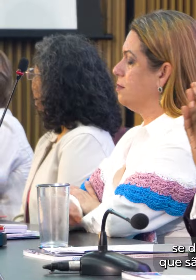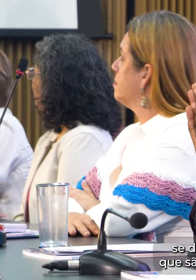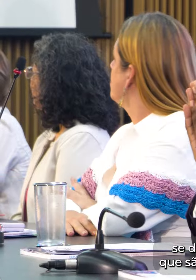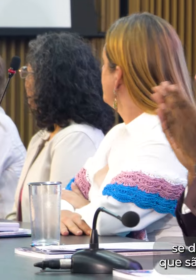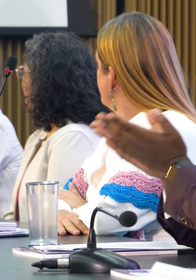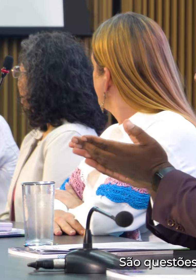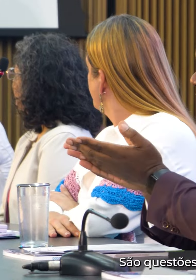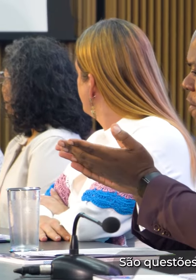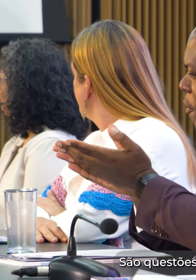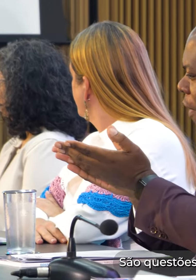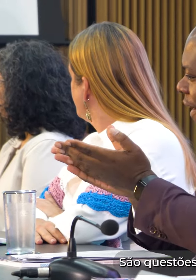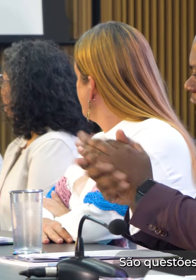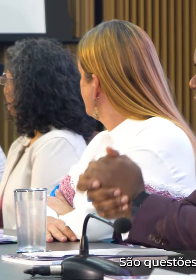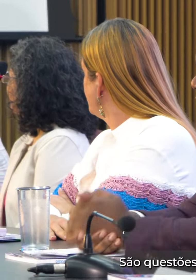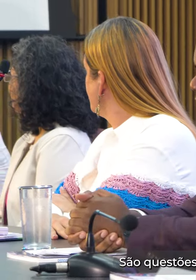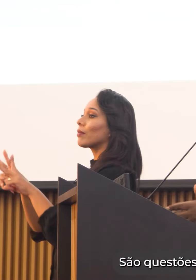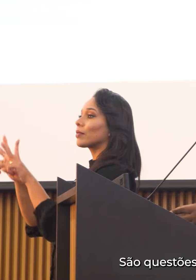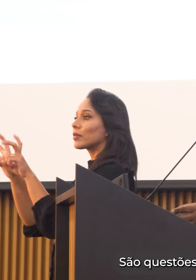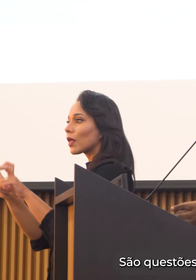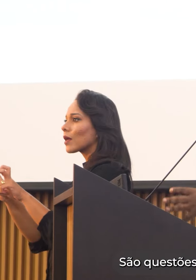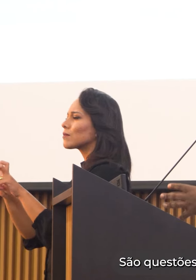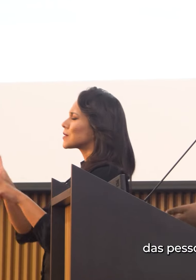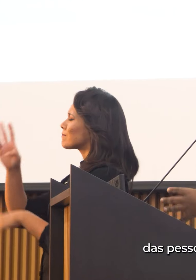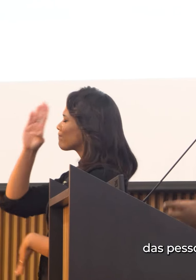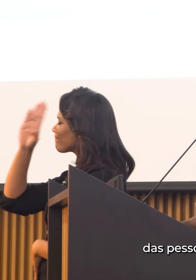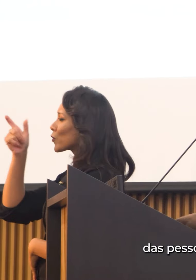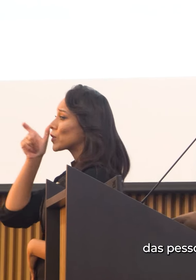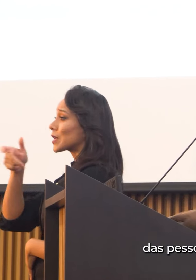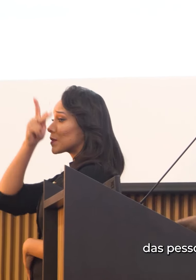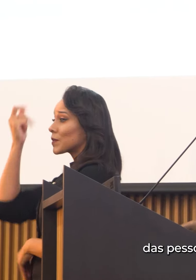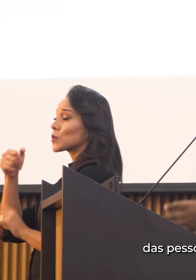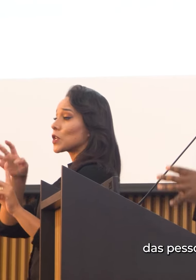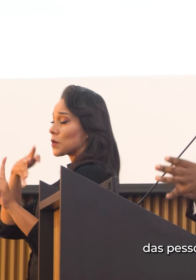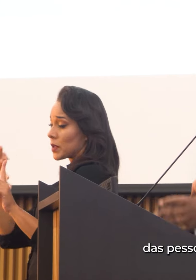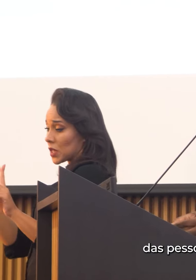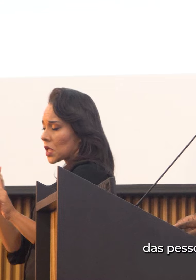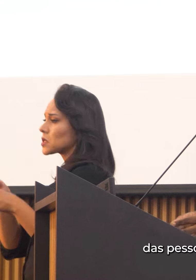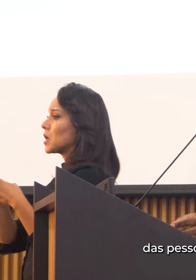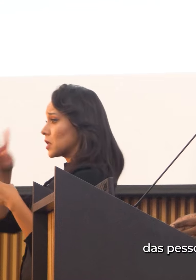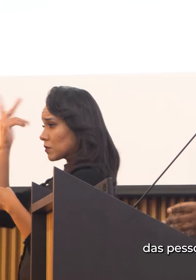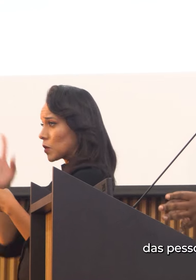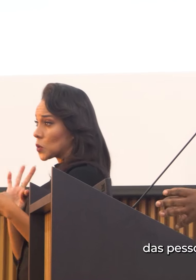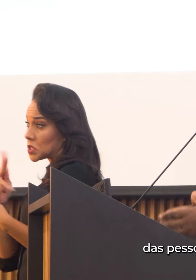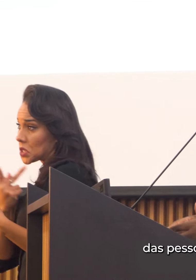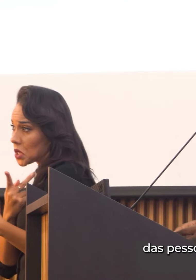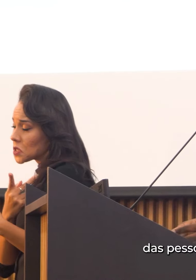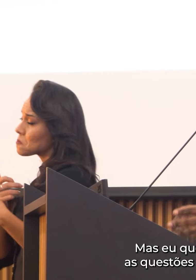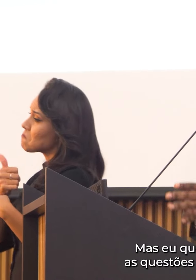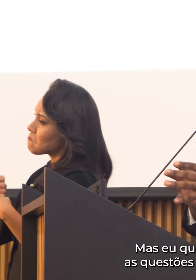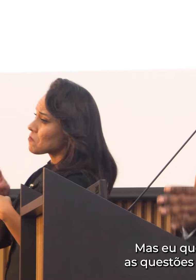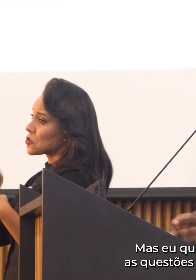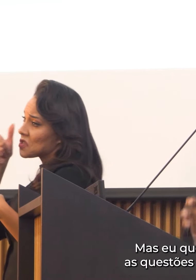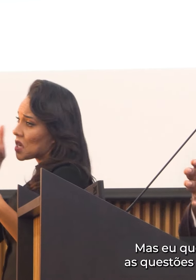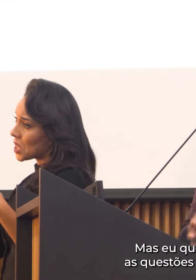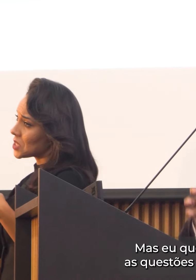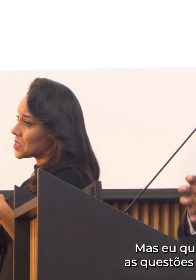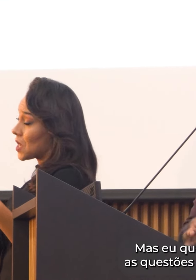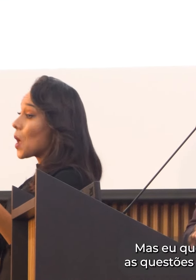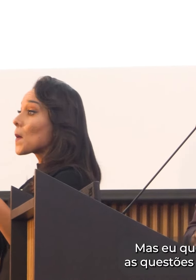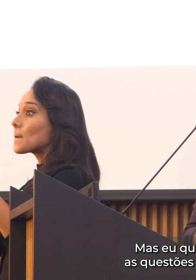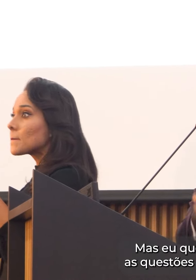nacional. São questões primordialmente de interesse das pessoas LGBTQIA+, das pessoas trans? São. Mas eu quero